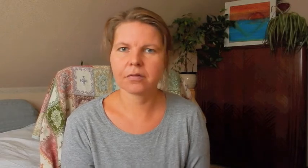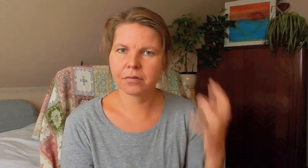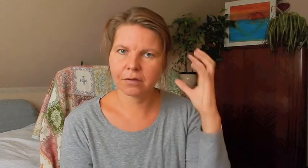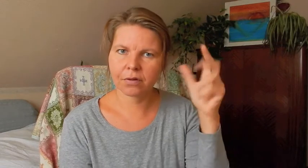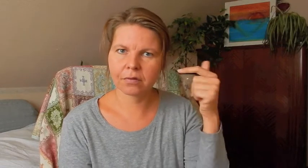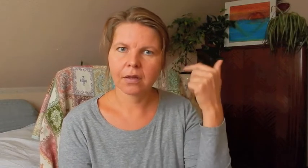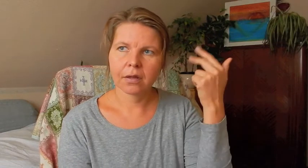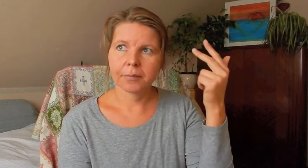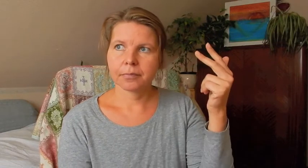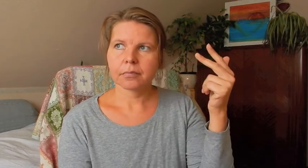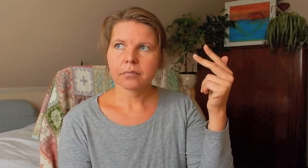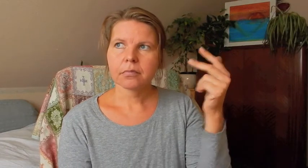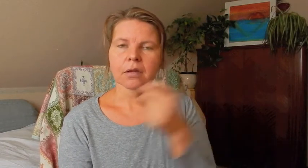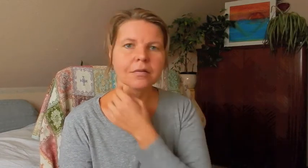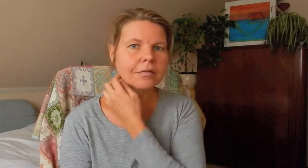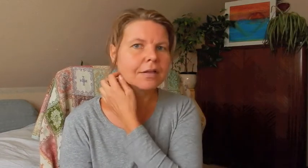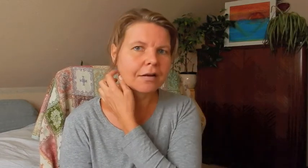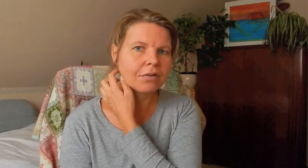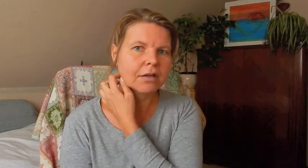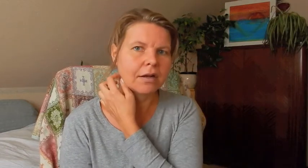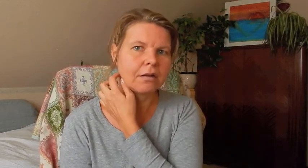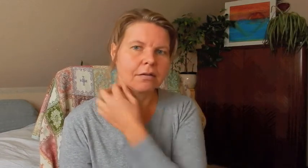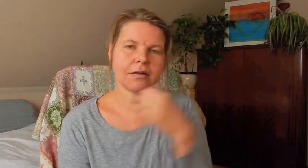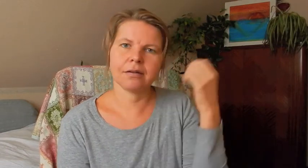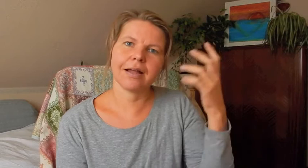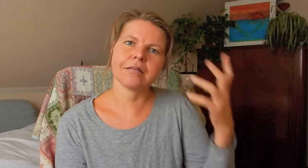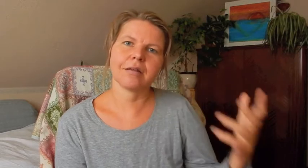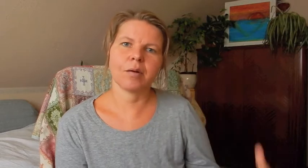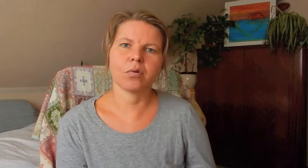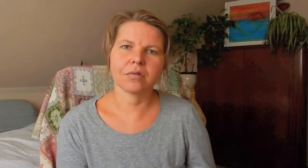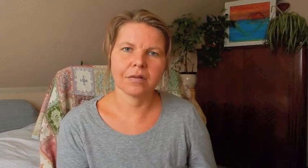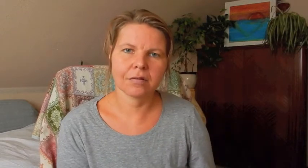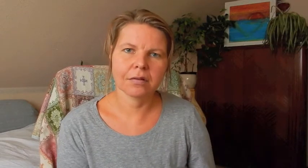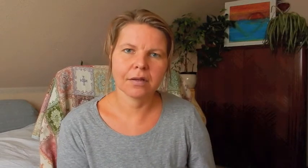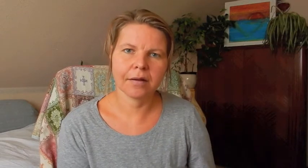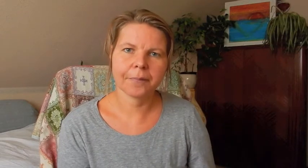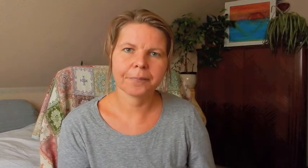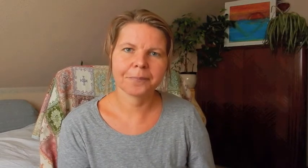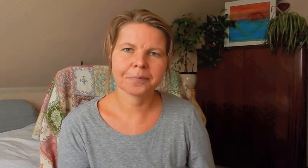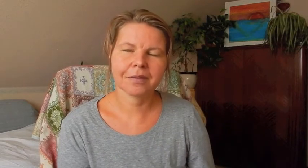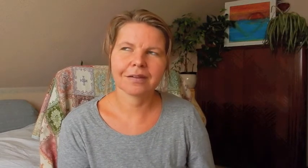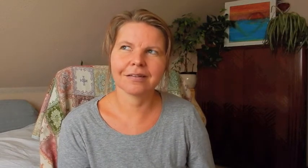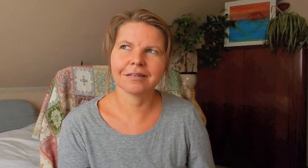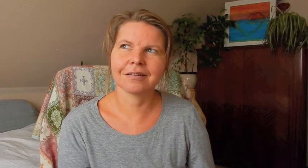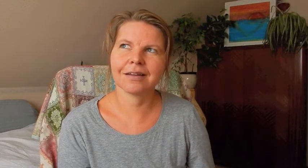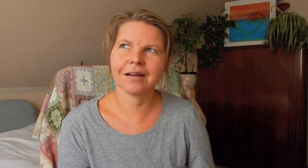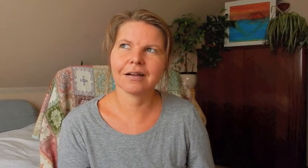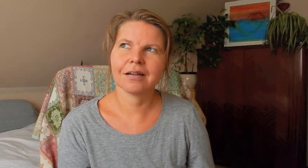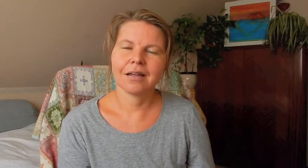das ist etwas, das ist ein langwieriger, ein langsamer Prozess, ja. Der